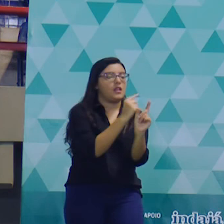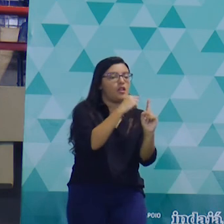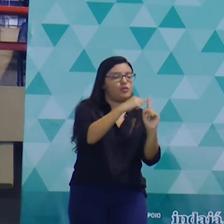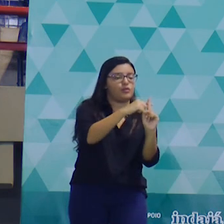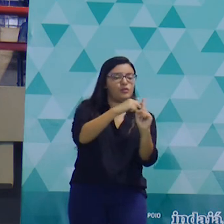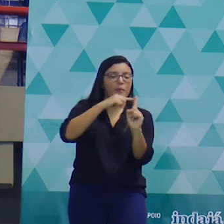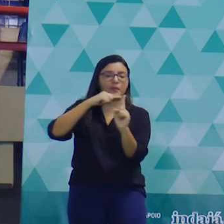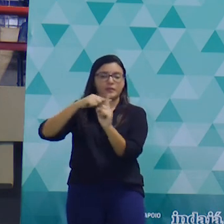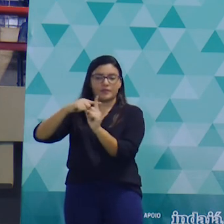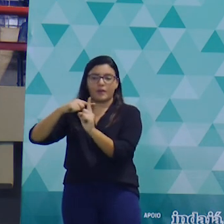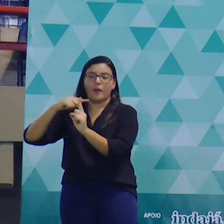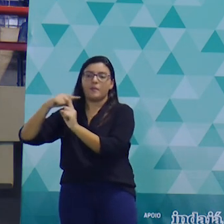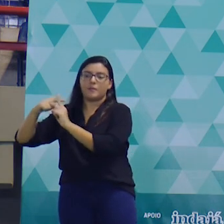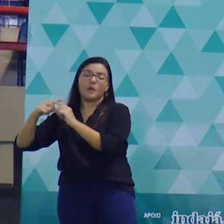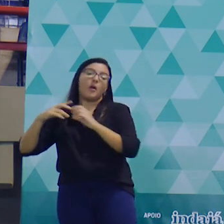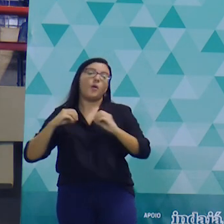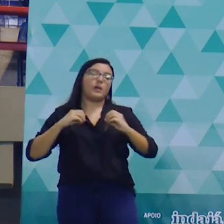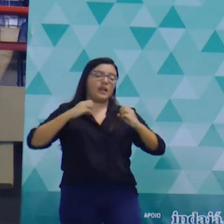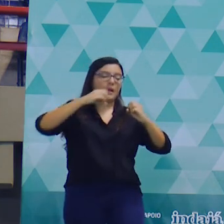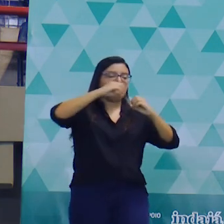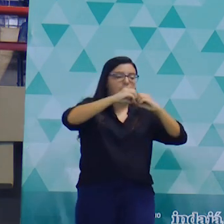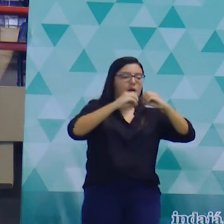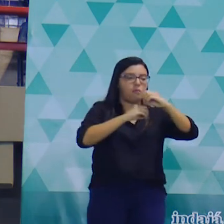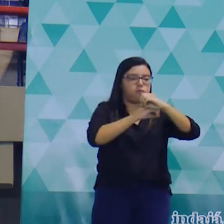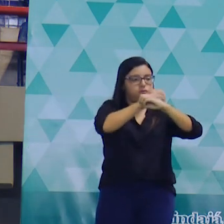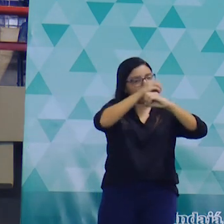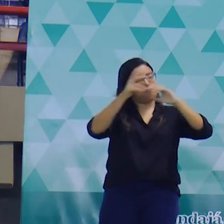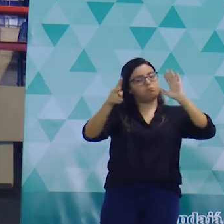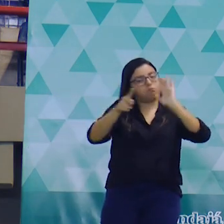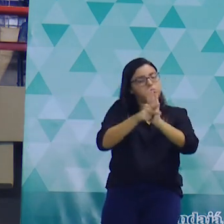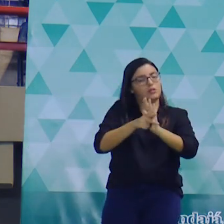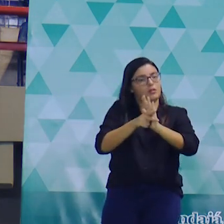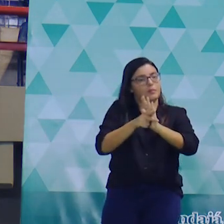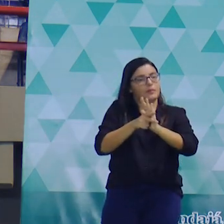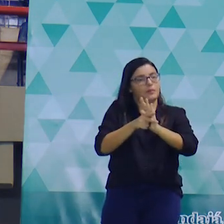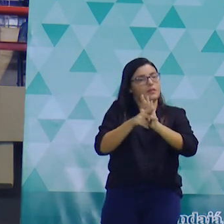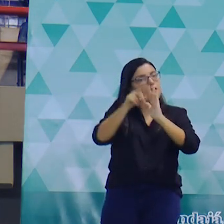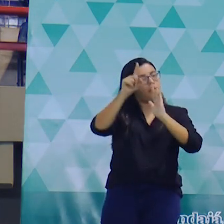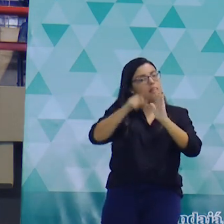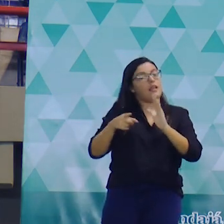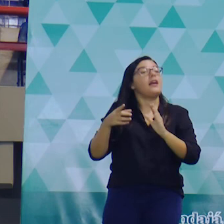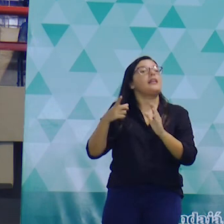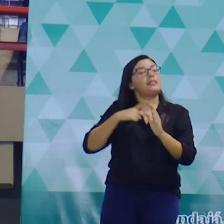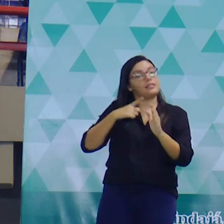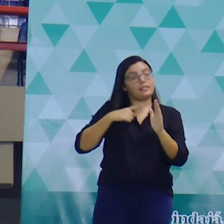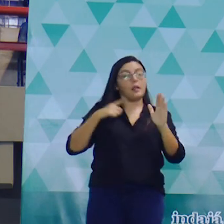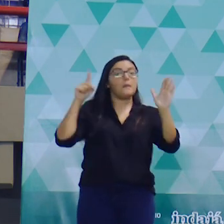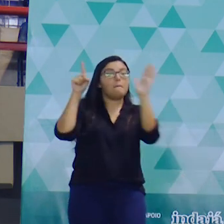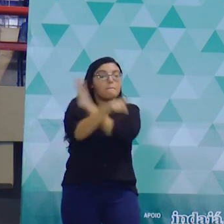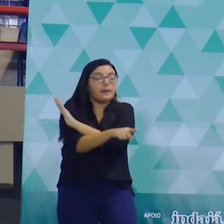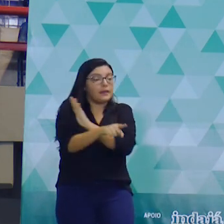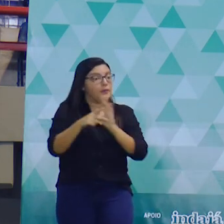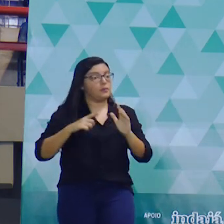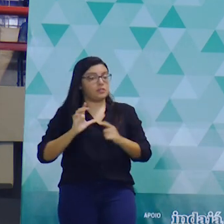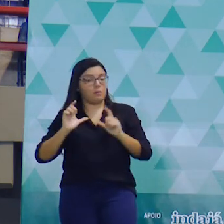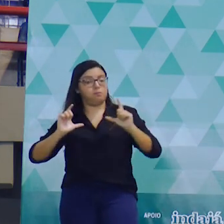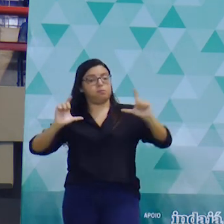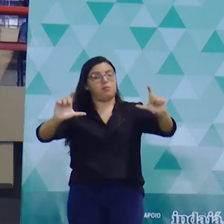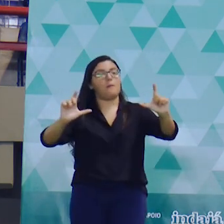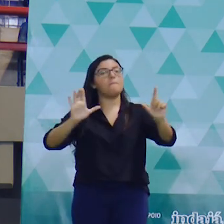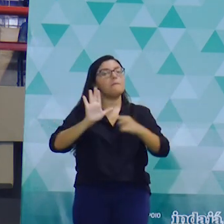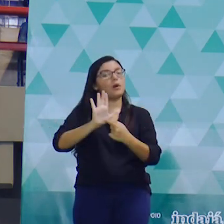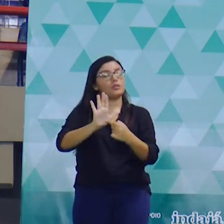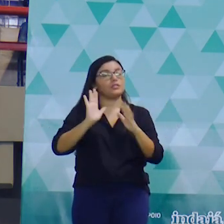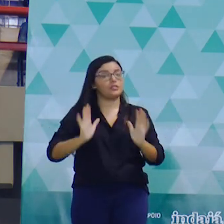massas atômicas dos elementos que compõem a fórmula. E essas massas atômicas são dadas, você não precisa decorar.